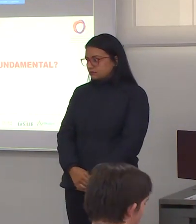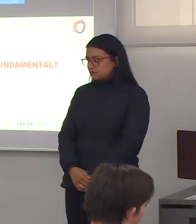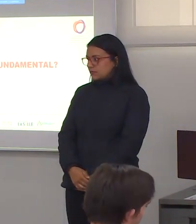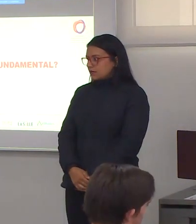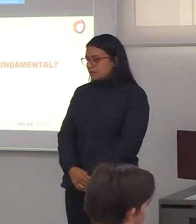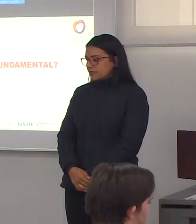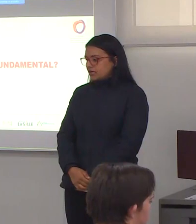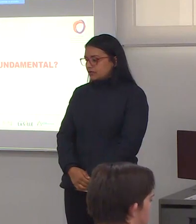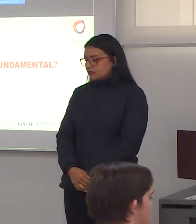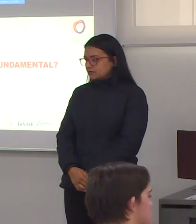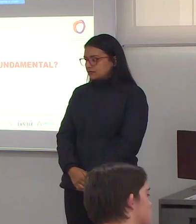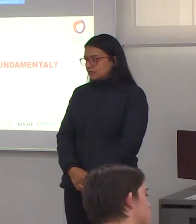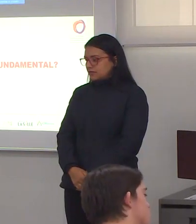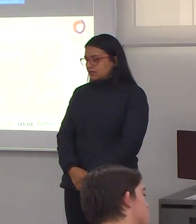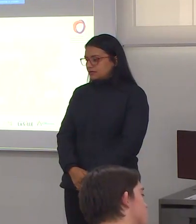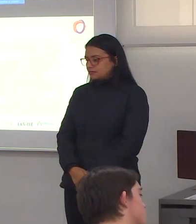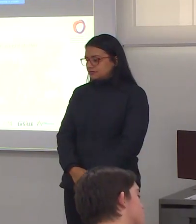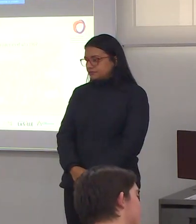empecemos por qué es fundamental